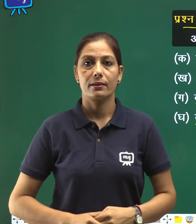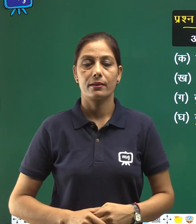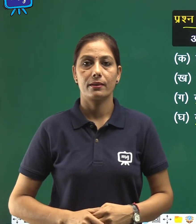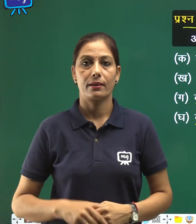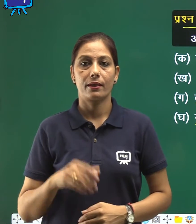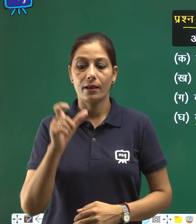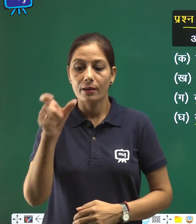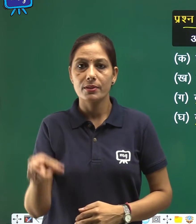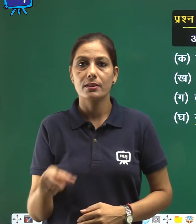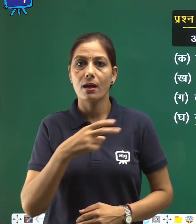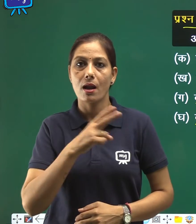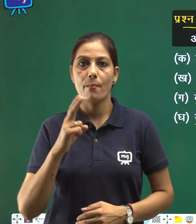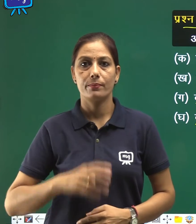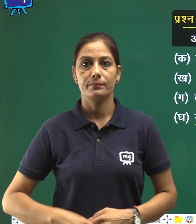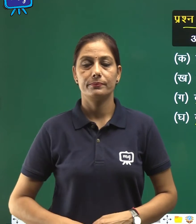कबीर के।